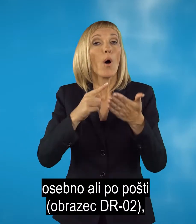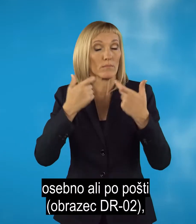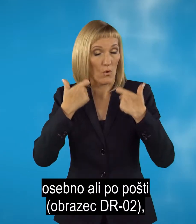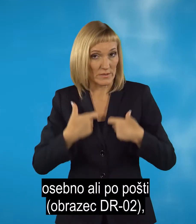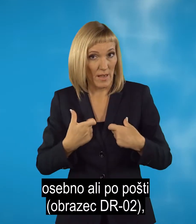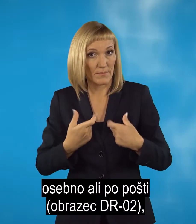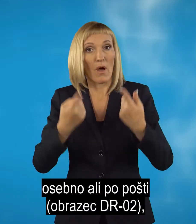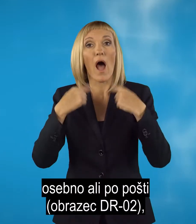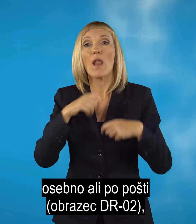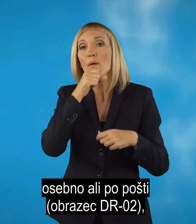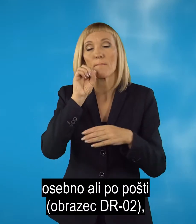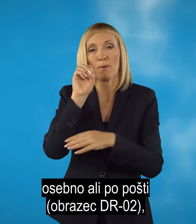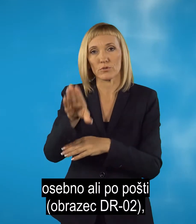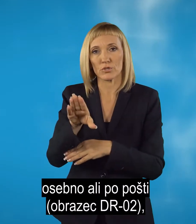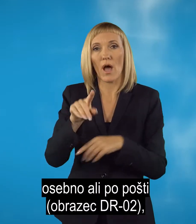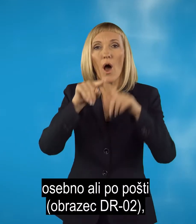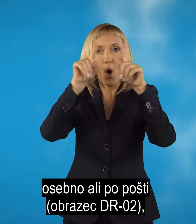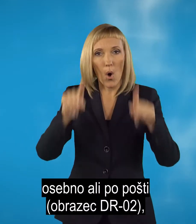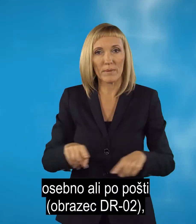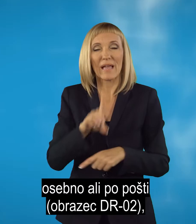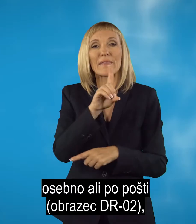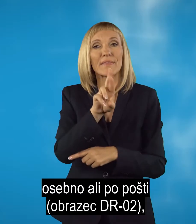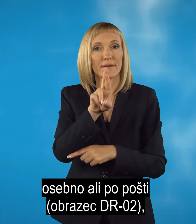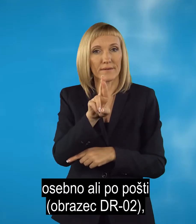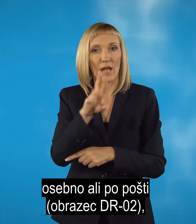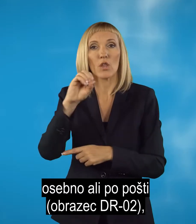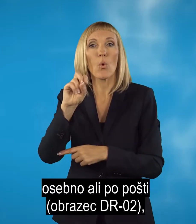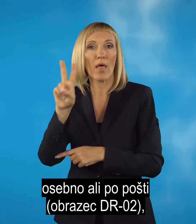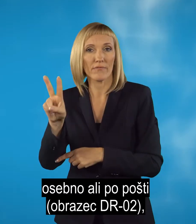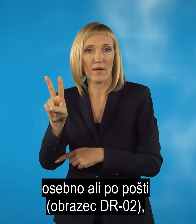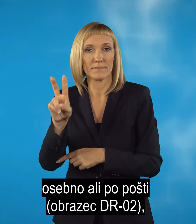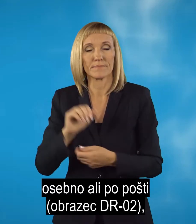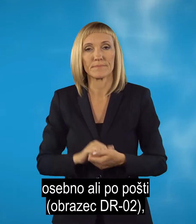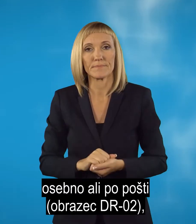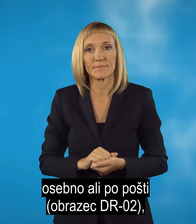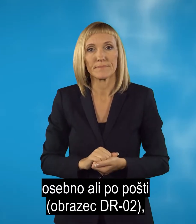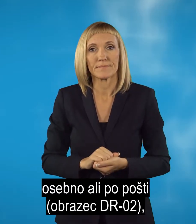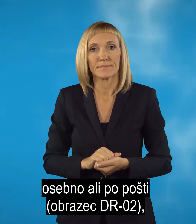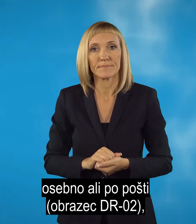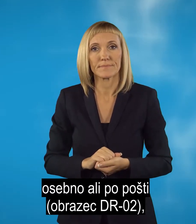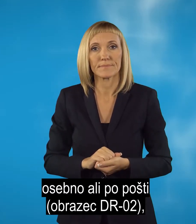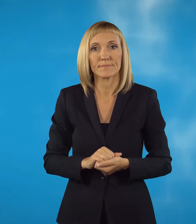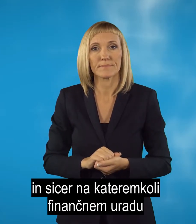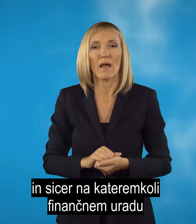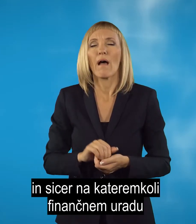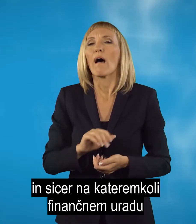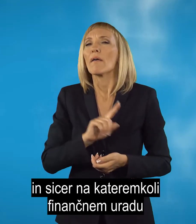osebno ali po pošti, obrazec DR 02, in sicer na